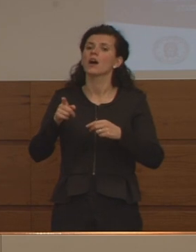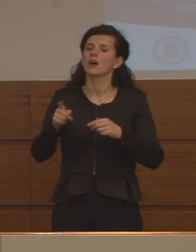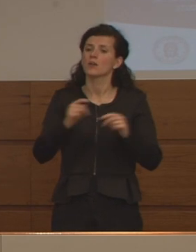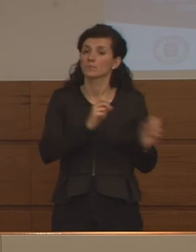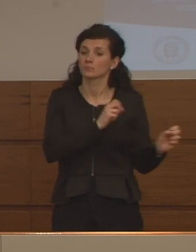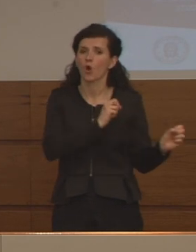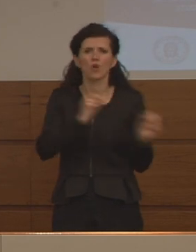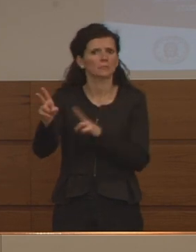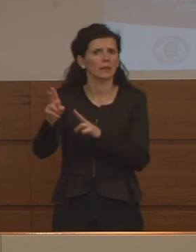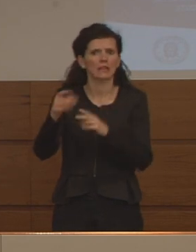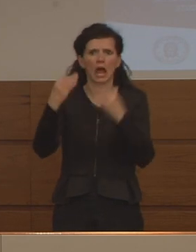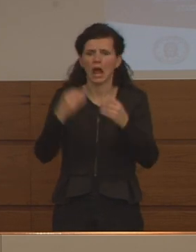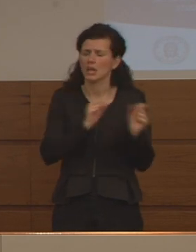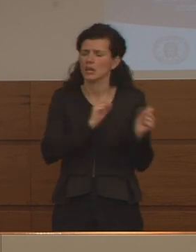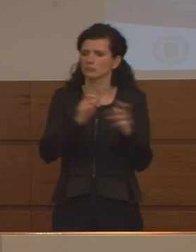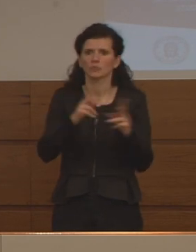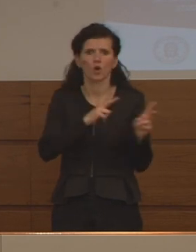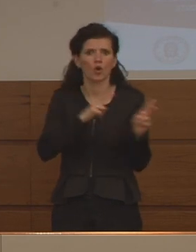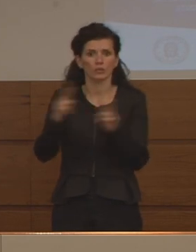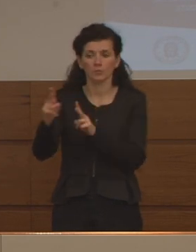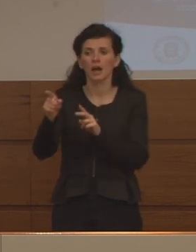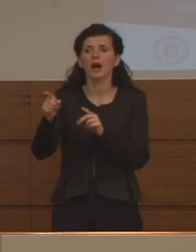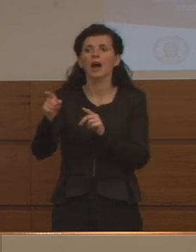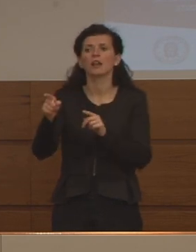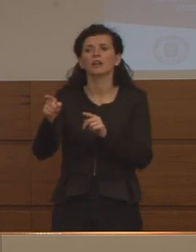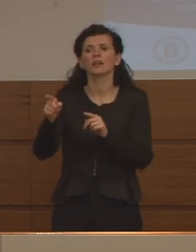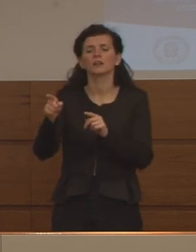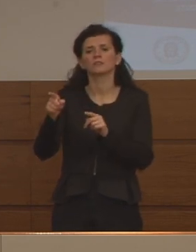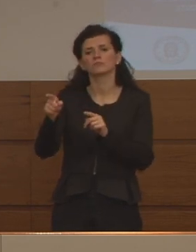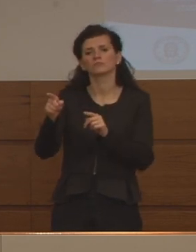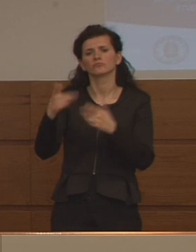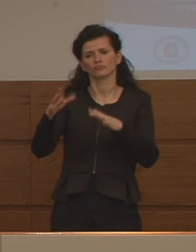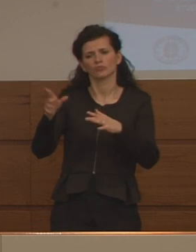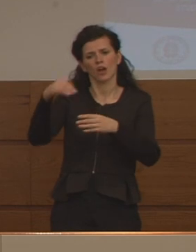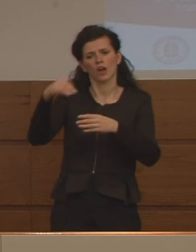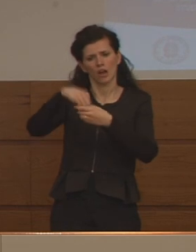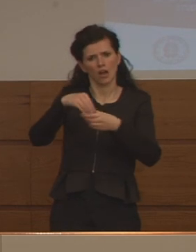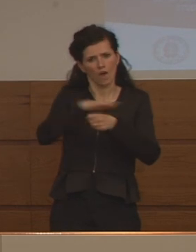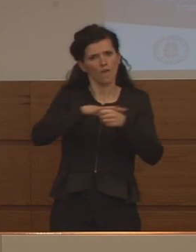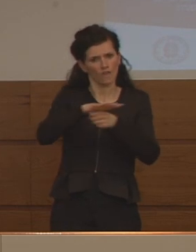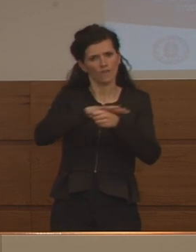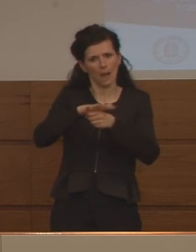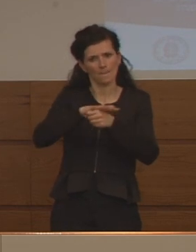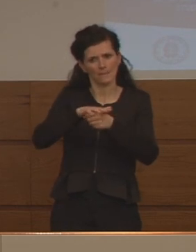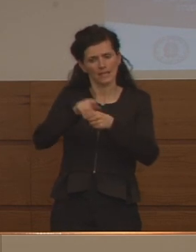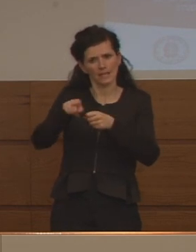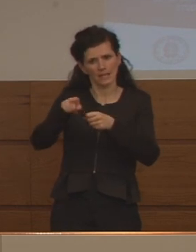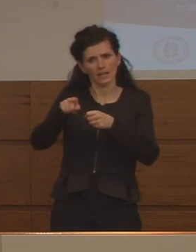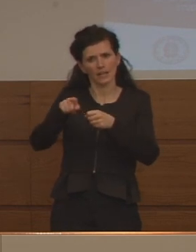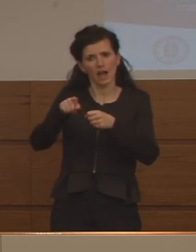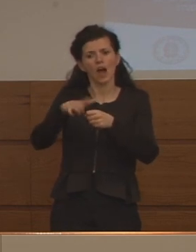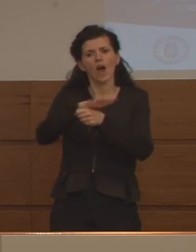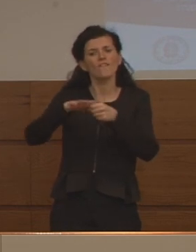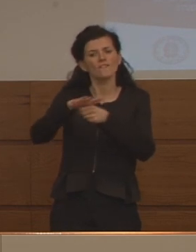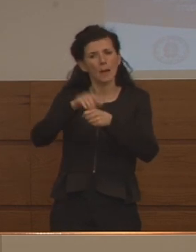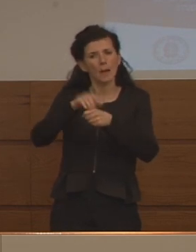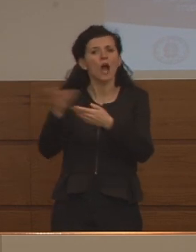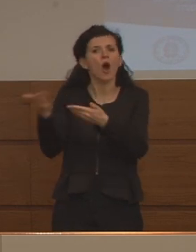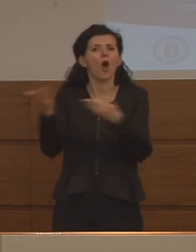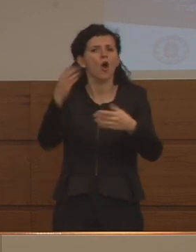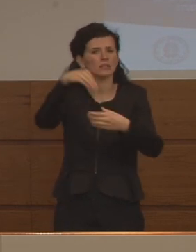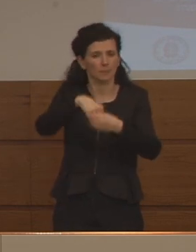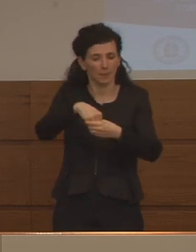veniva era ospitato da una famiglia e questa famiglia non conosce inizialmente le